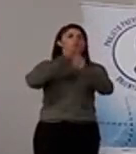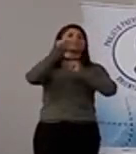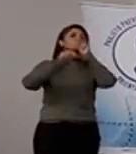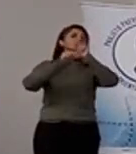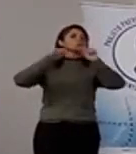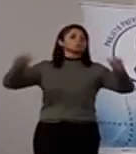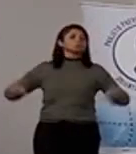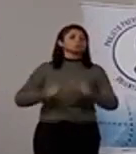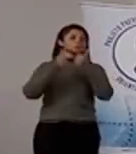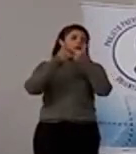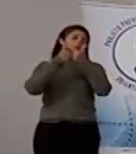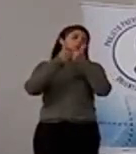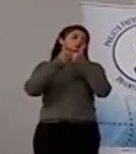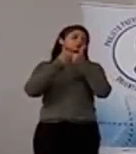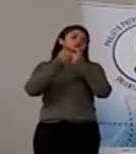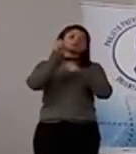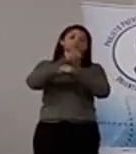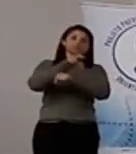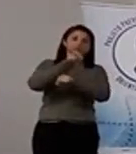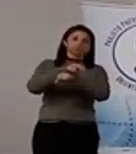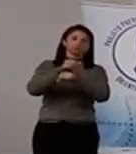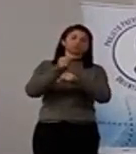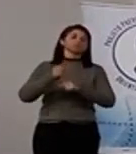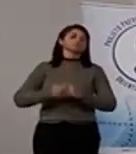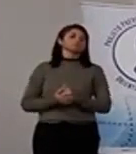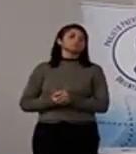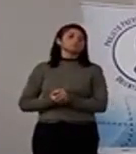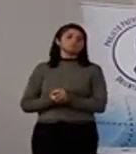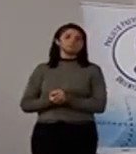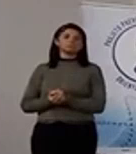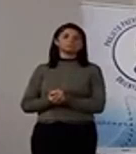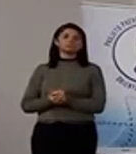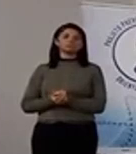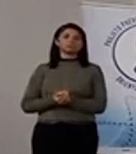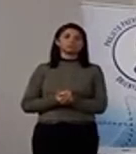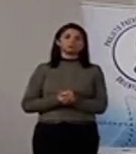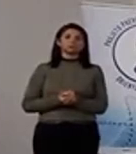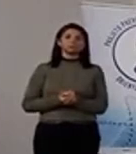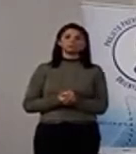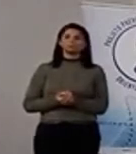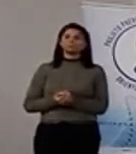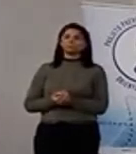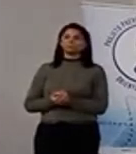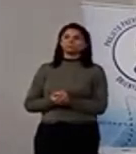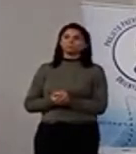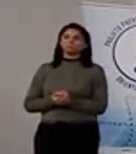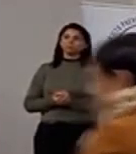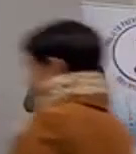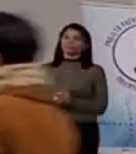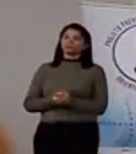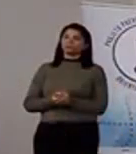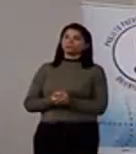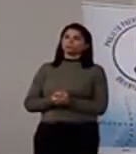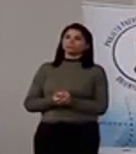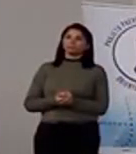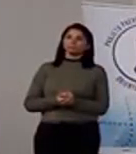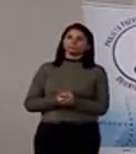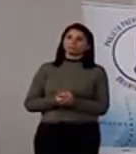o uso com outras drogas. Tá bom. A gente tinha uma outra pergunta ali também. Acho que a senhora tinha pergunta,